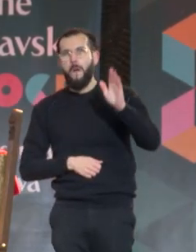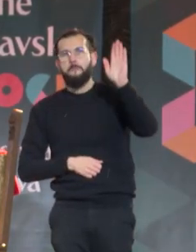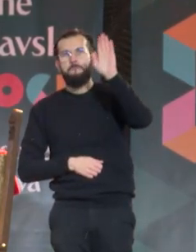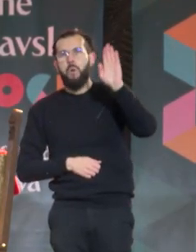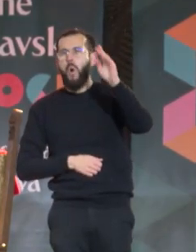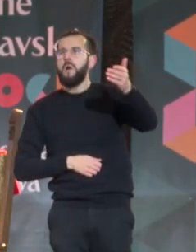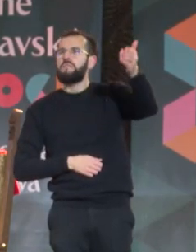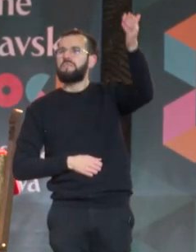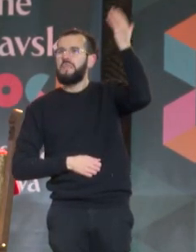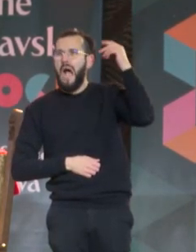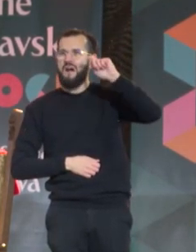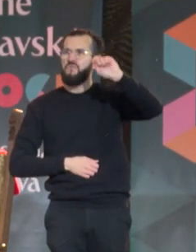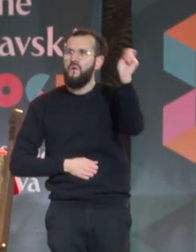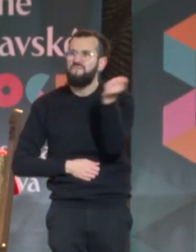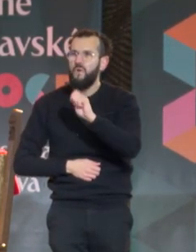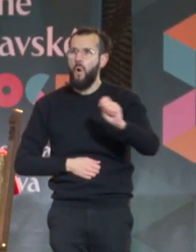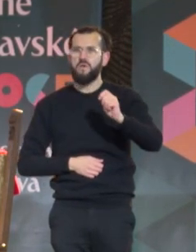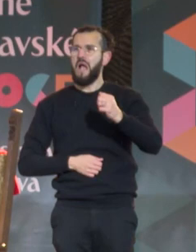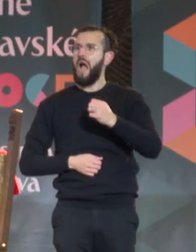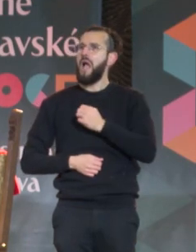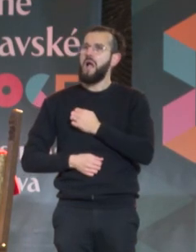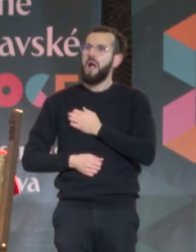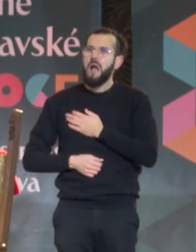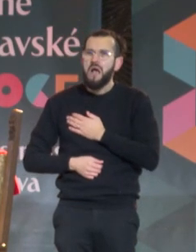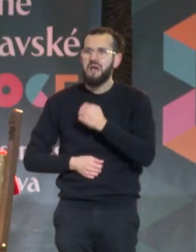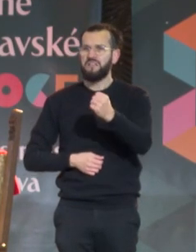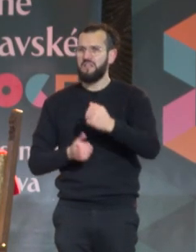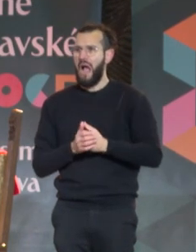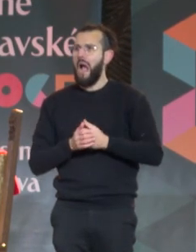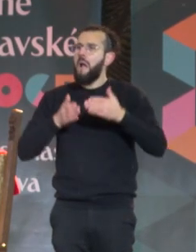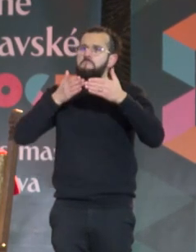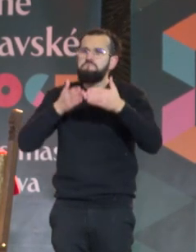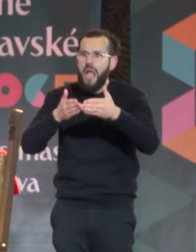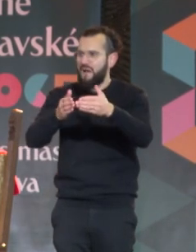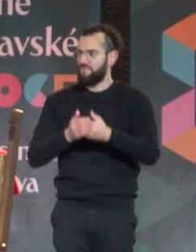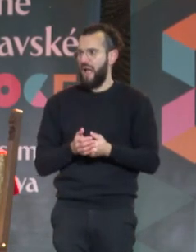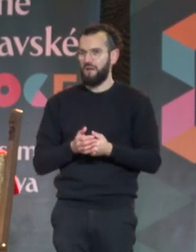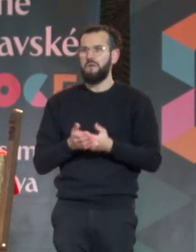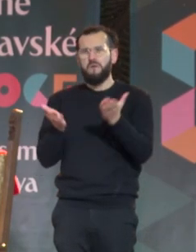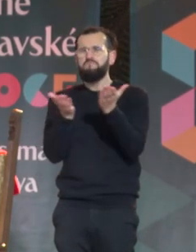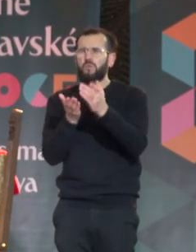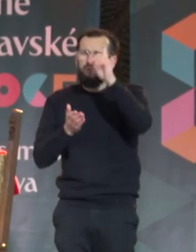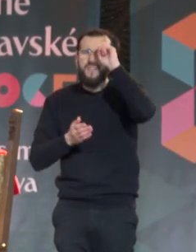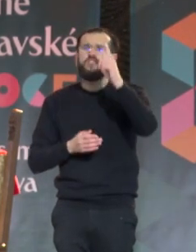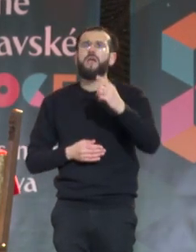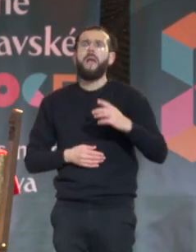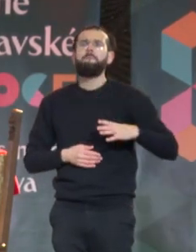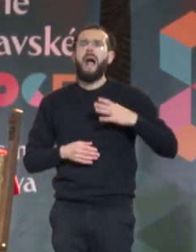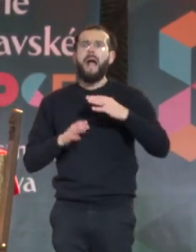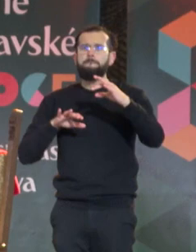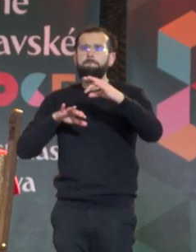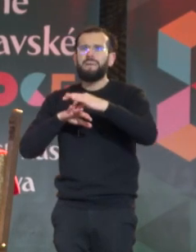o bohyniach, o vojnách, hrdinov a plavbách. Niečo ako Pán prstenov, ale nie také